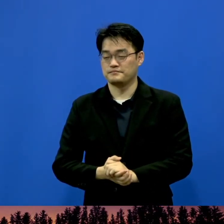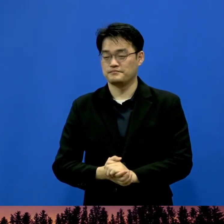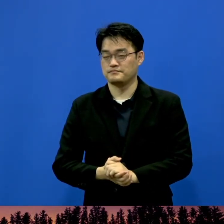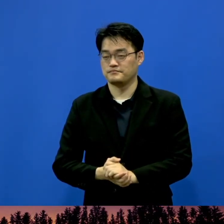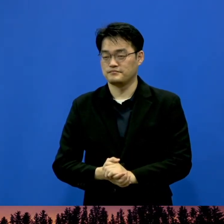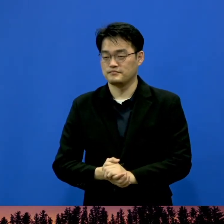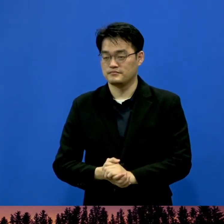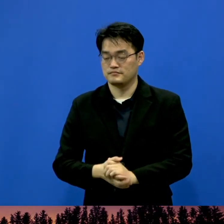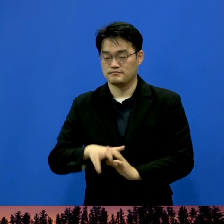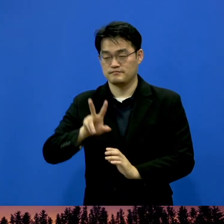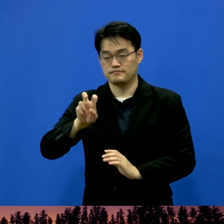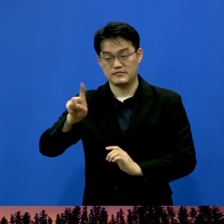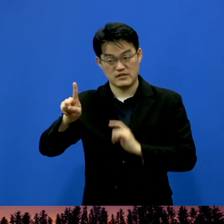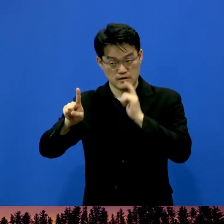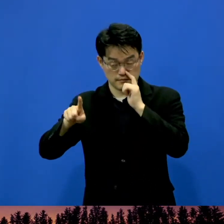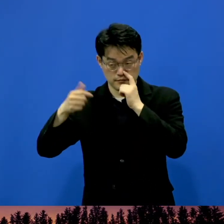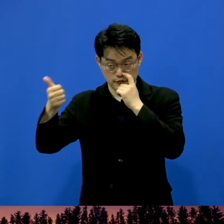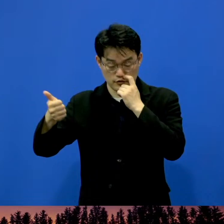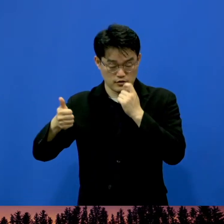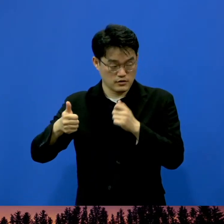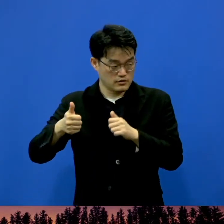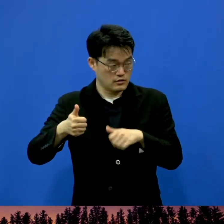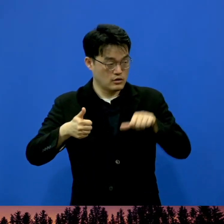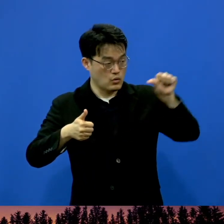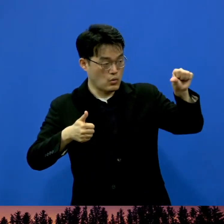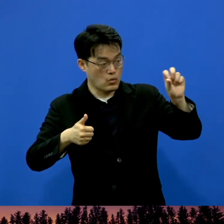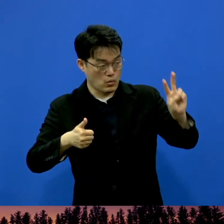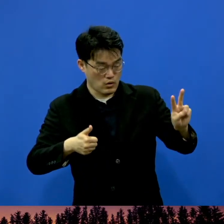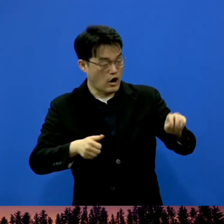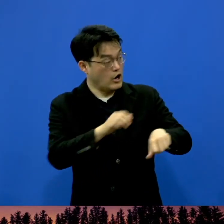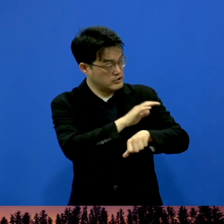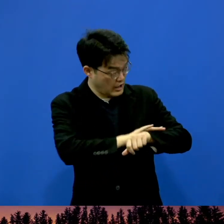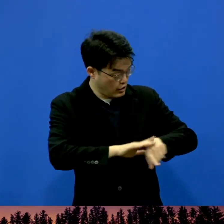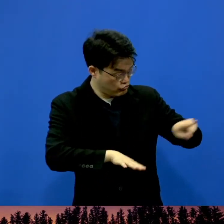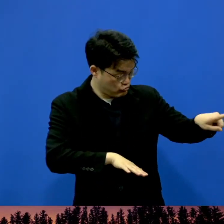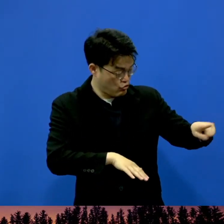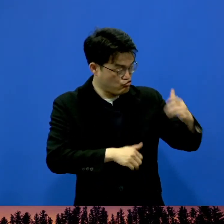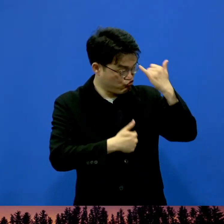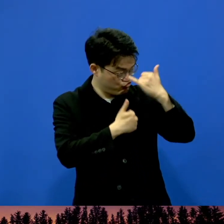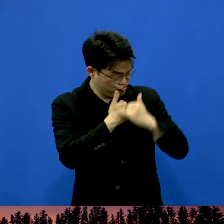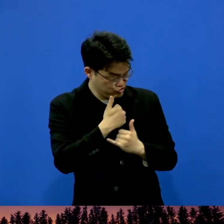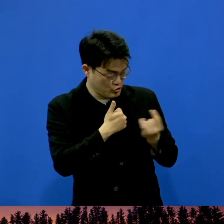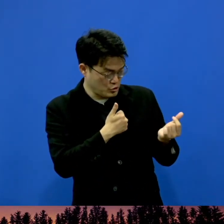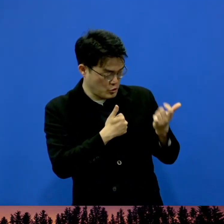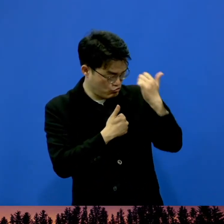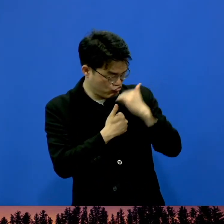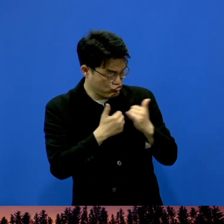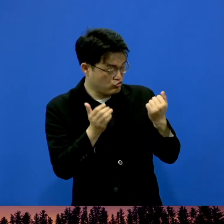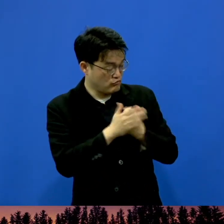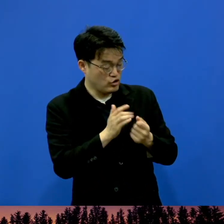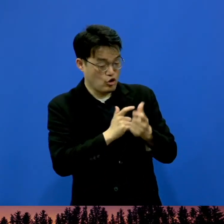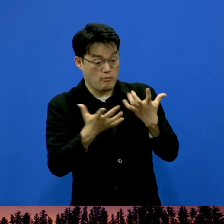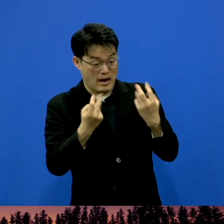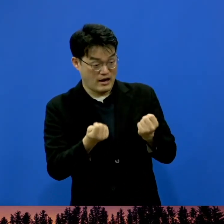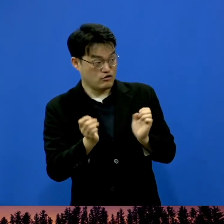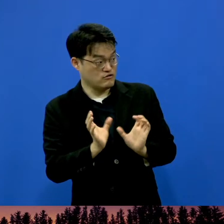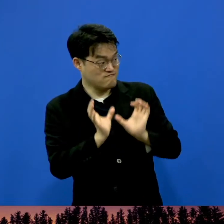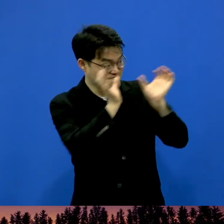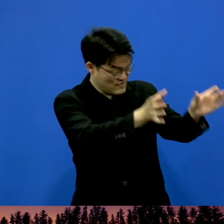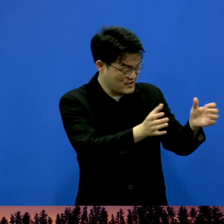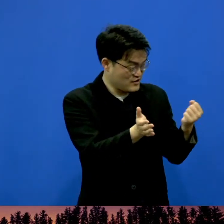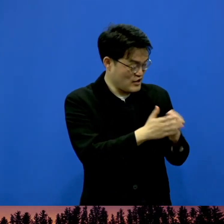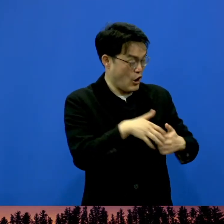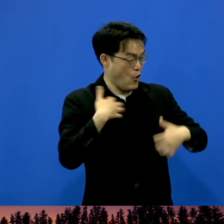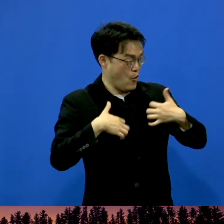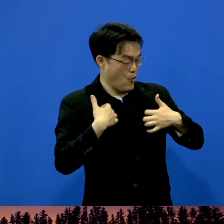자, 21절 보십시오. 그 주인이 이르되 잘하였도다. 착하고 충성된 종아, 내가 적은 일에 충성하였으 내가 많은 것을 내게 맡기리니 내 주인의 즐거움에